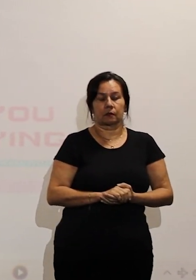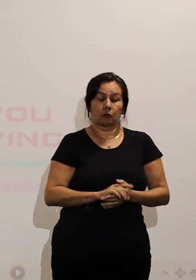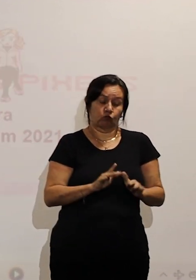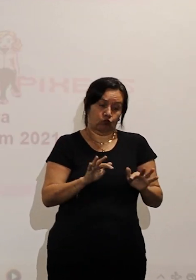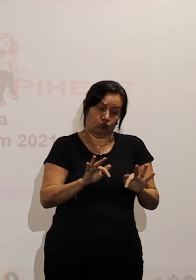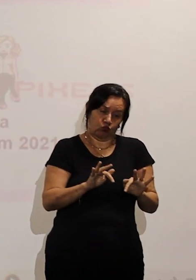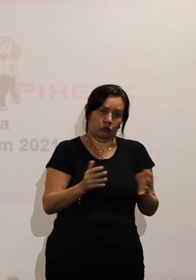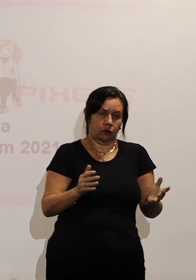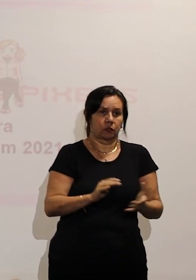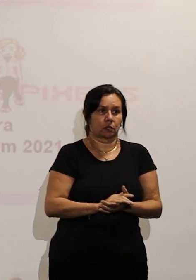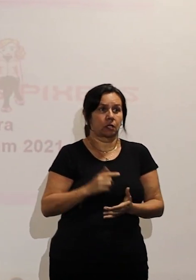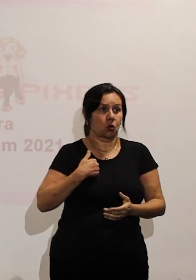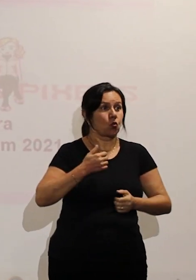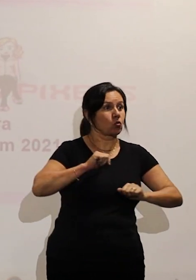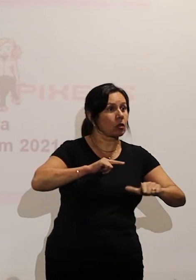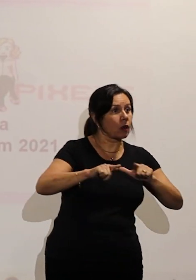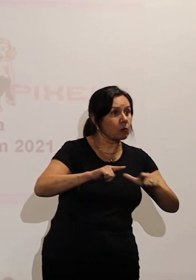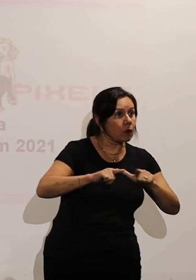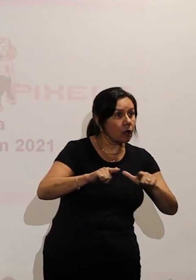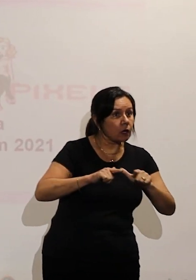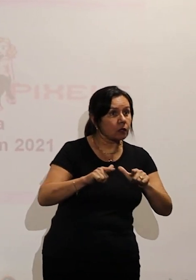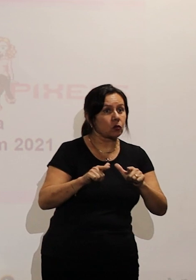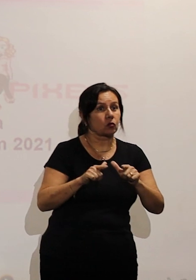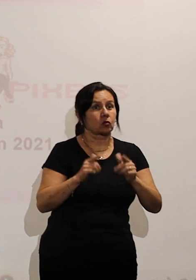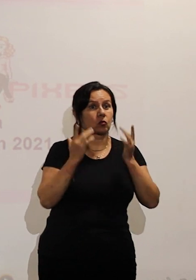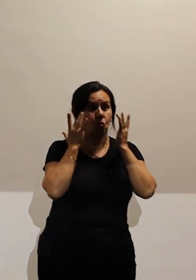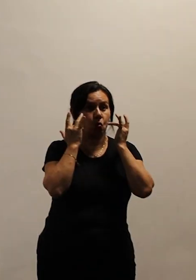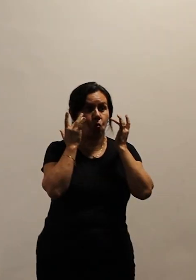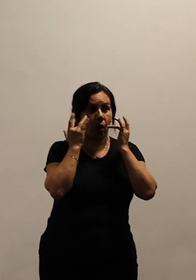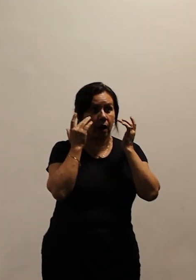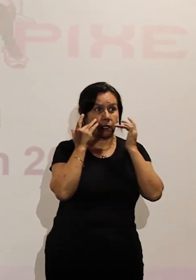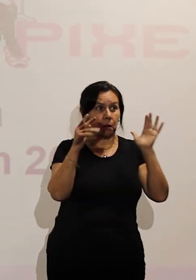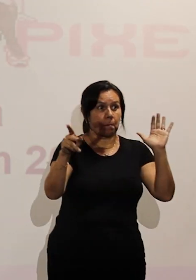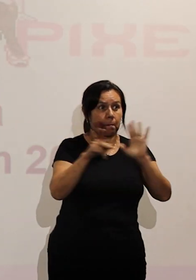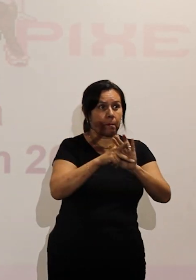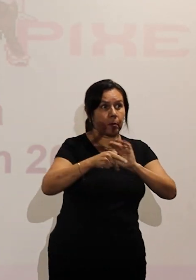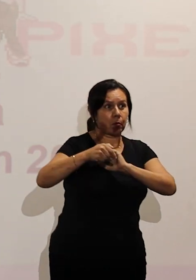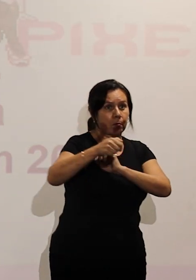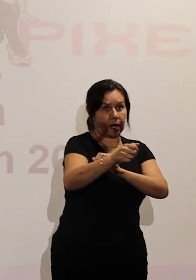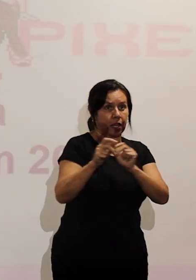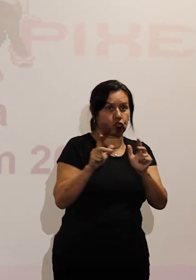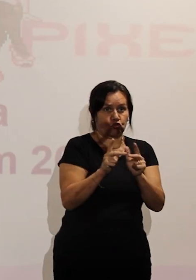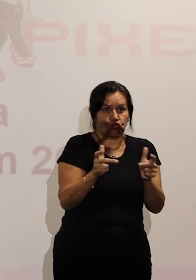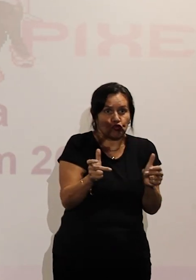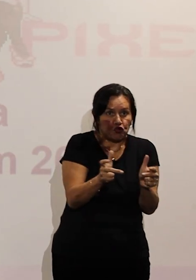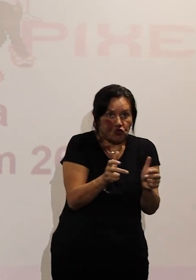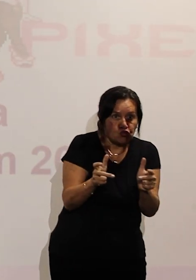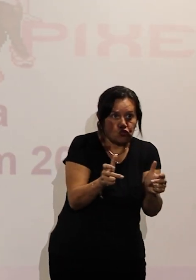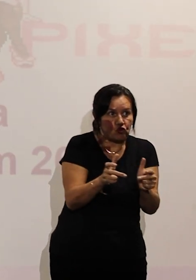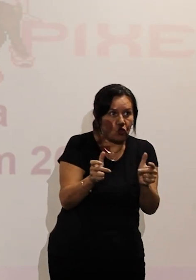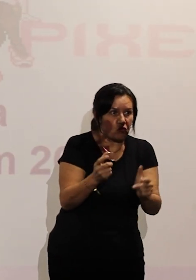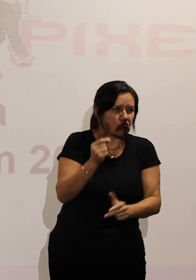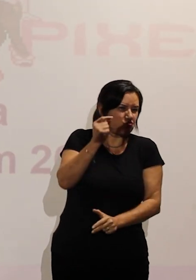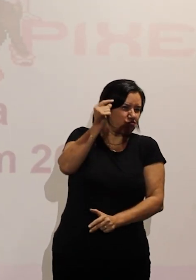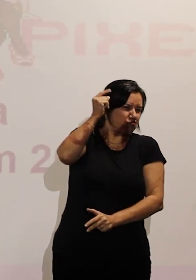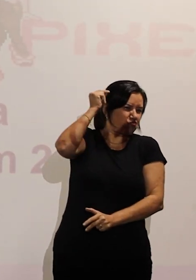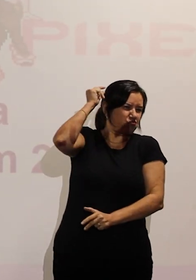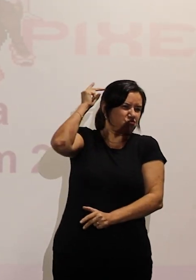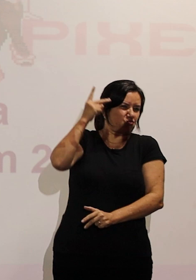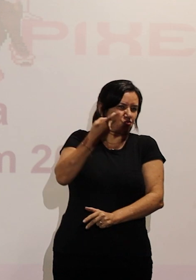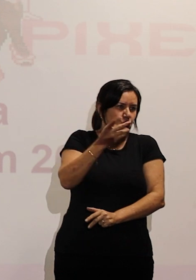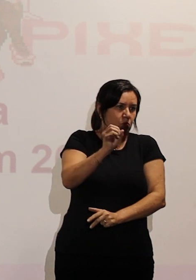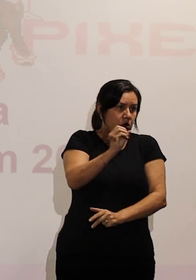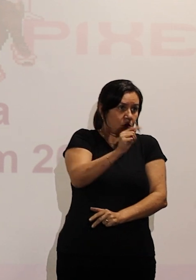Enfim, e eu trabalho com arte para jogos, né, há bastante tempo. Desde 2007,